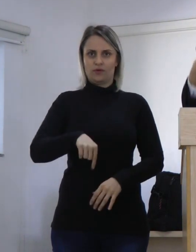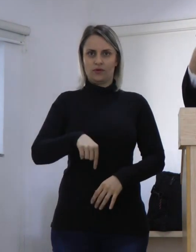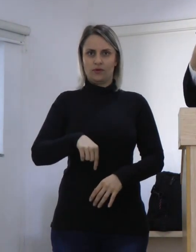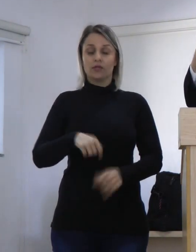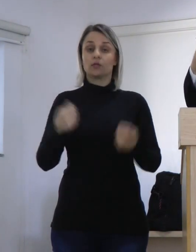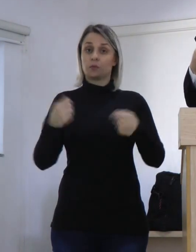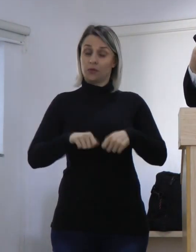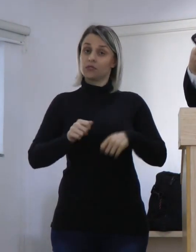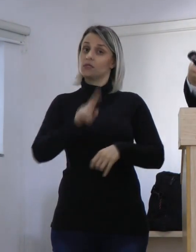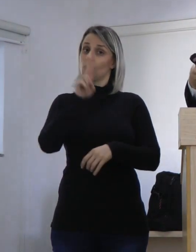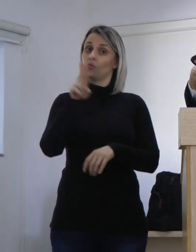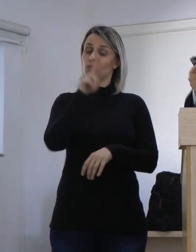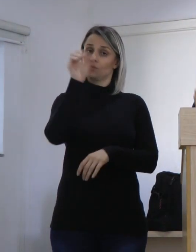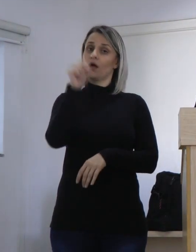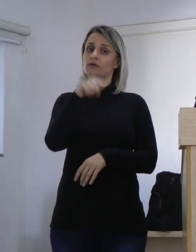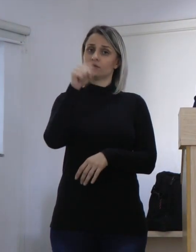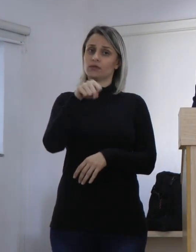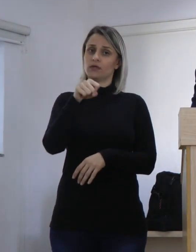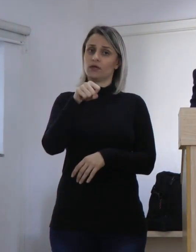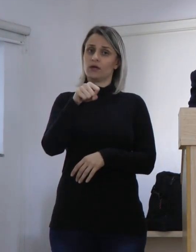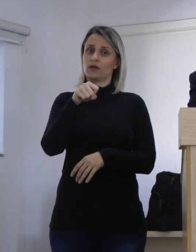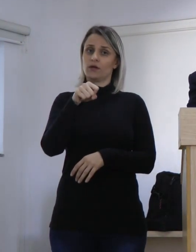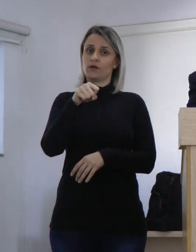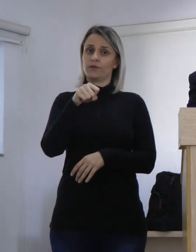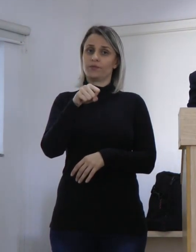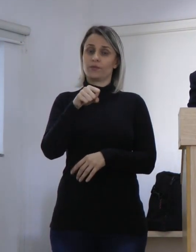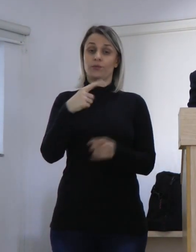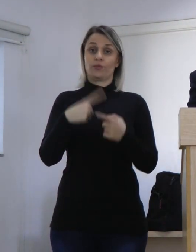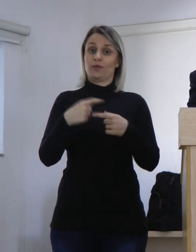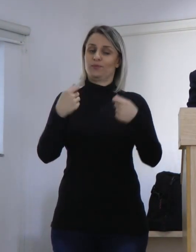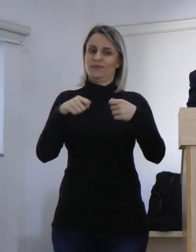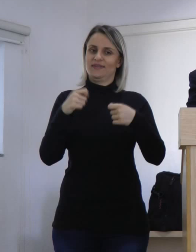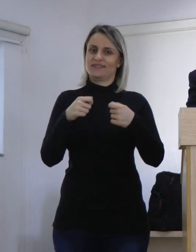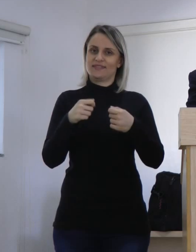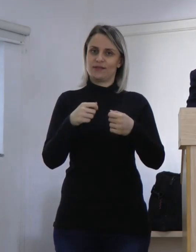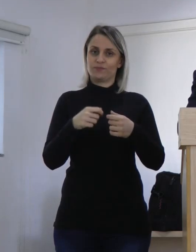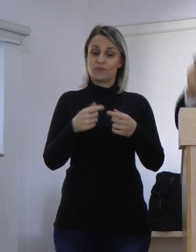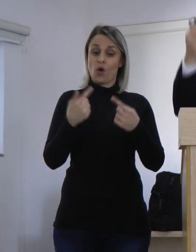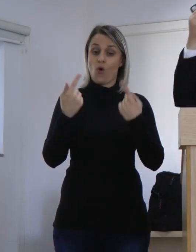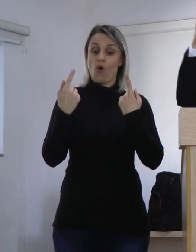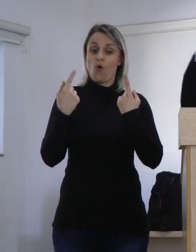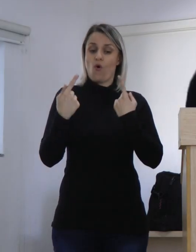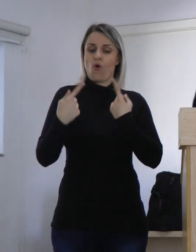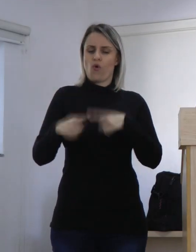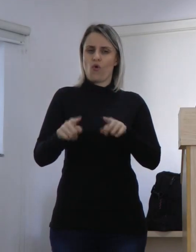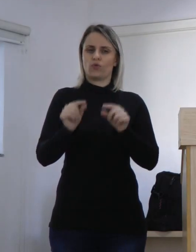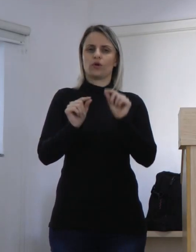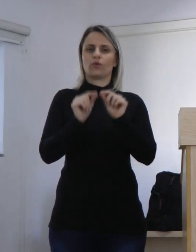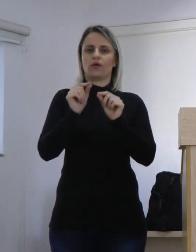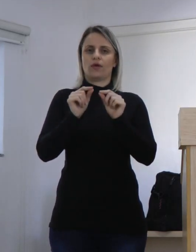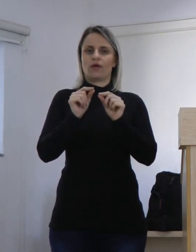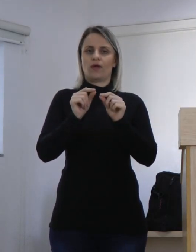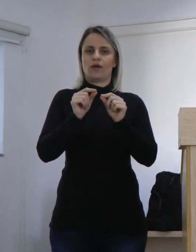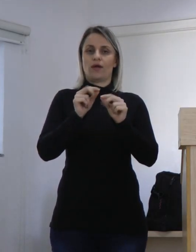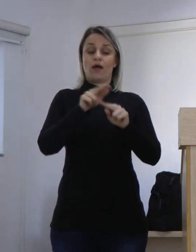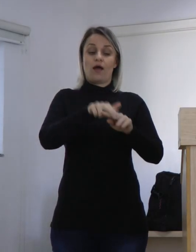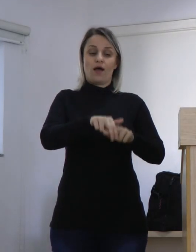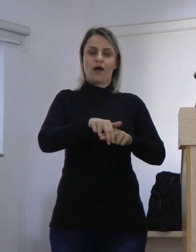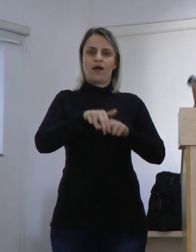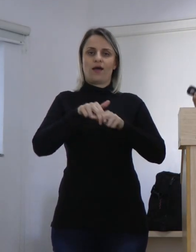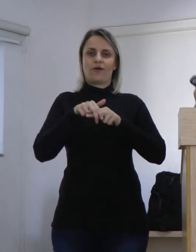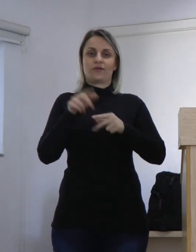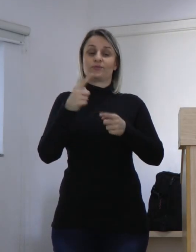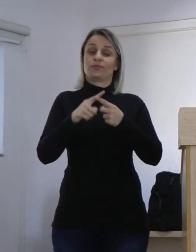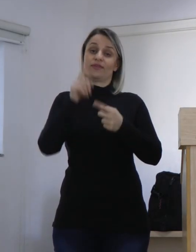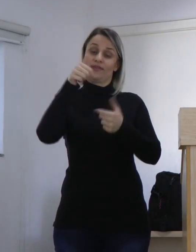vamos combater, aliviar o efeito enquanto combatemos a causa. Porque a causa está no espírito imortal. Mas enquanto